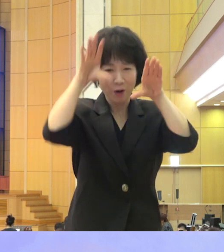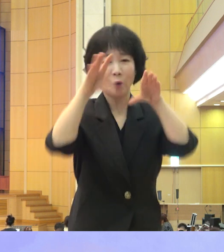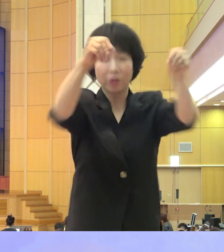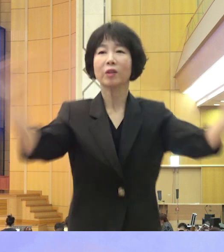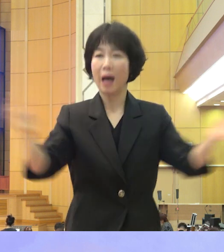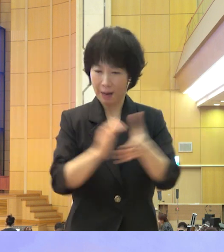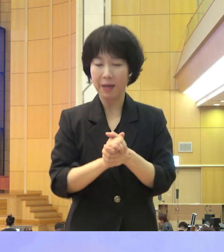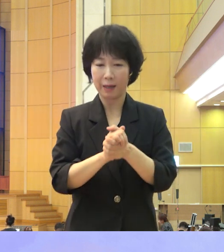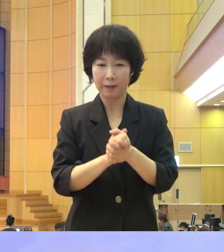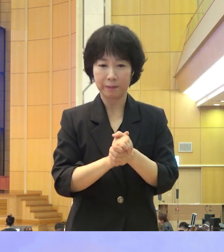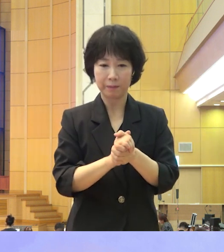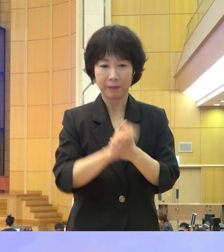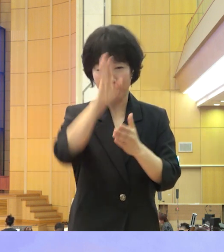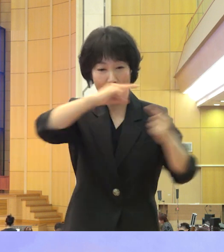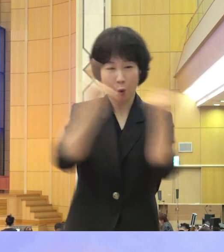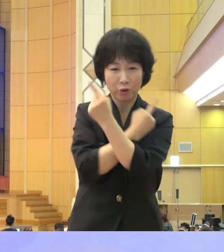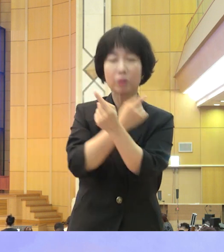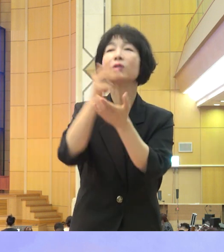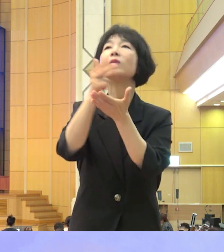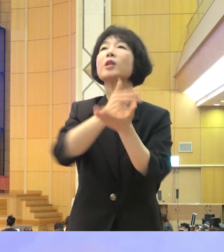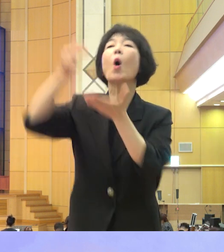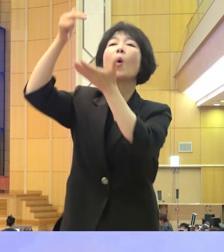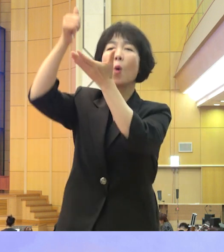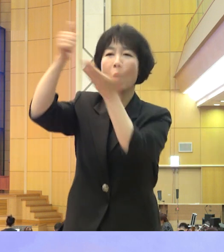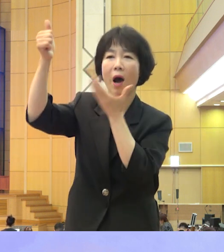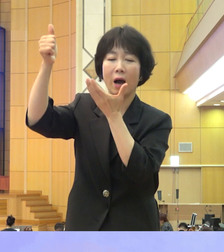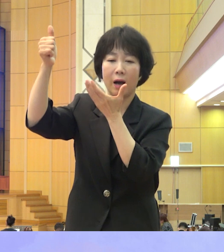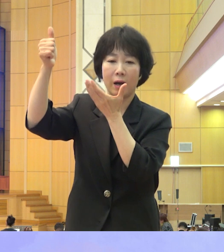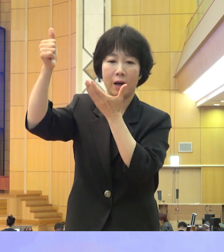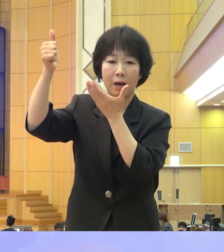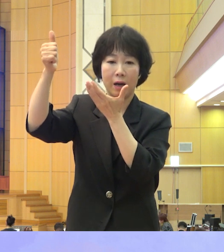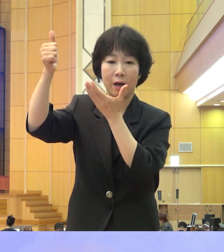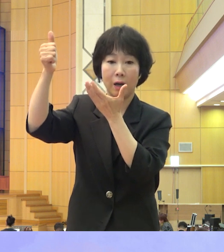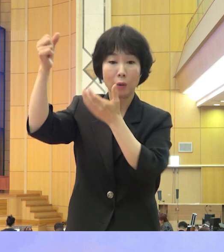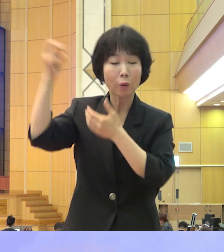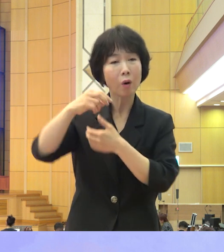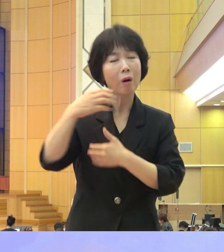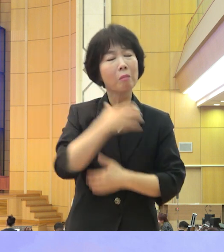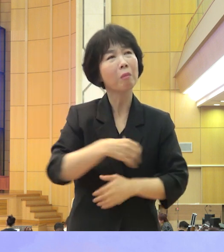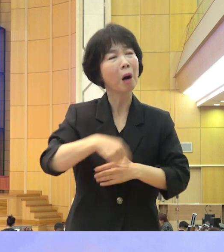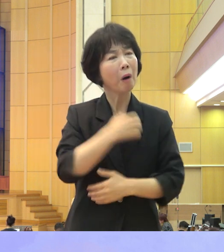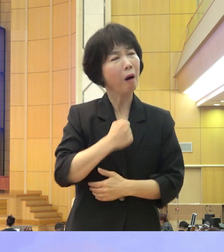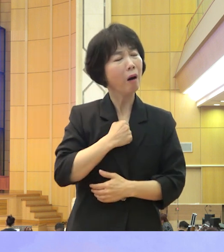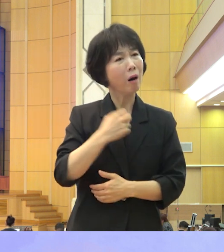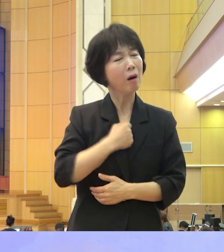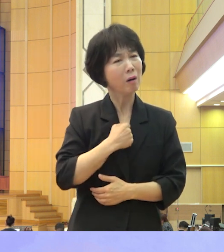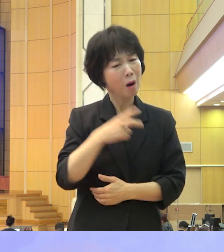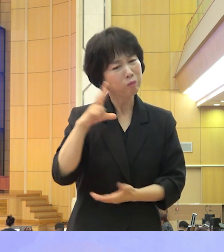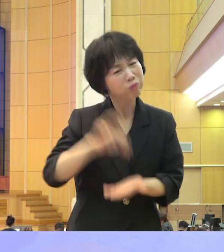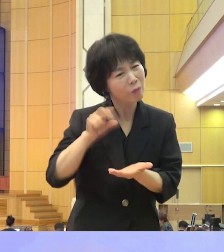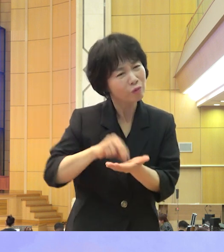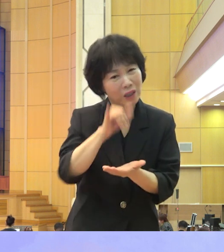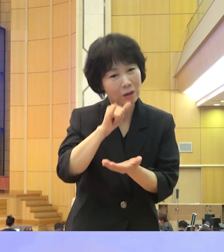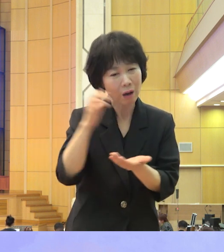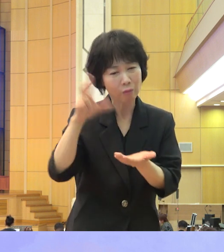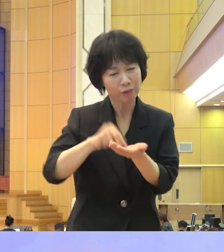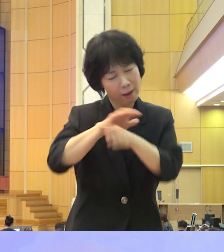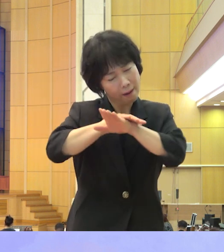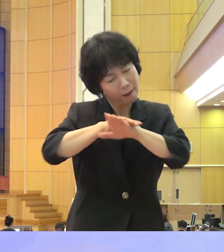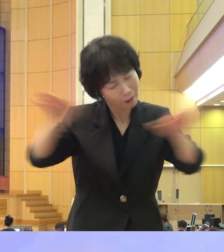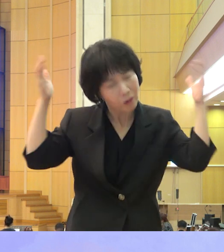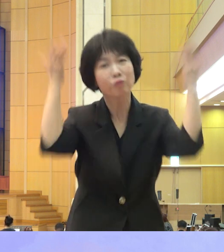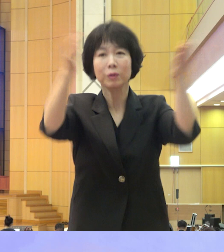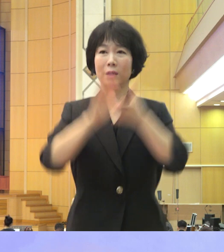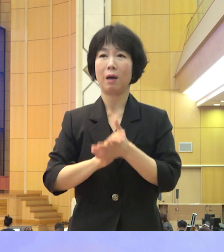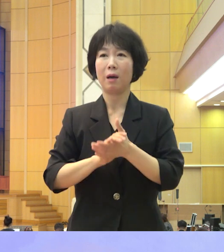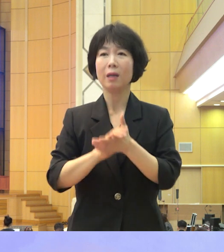받으라. 하나님은 치료하시는 여호와니라. 그리고 문제 있는 사람은 문제가 해결되게 하시고, 이 시간에 주님께